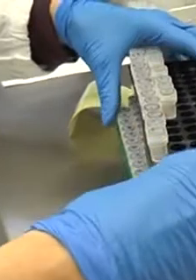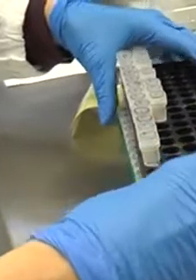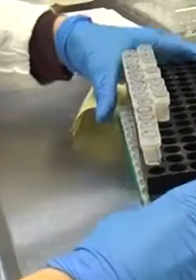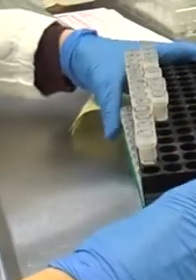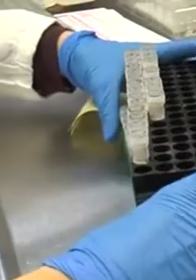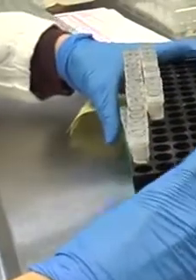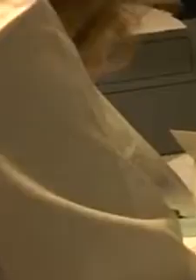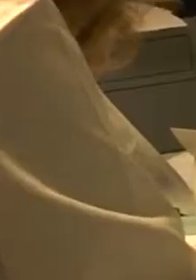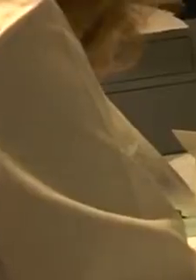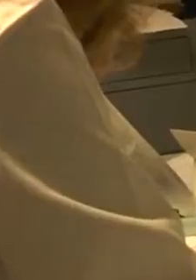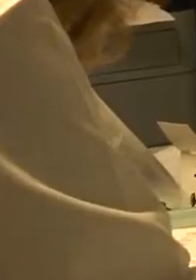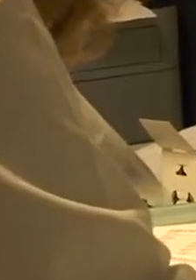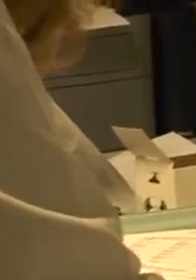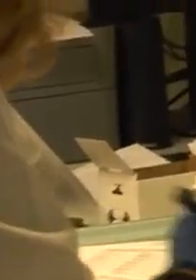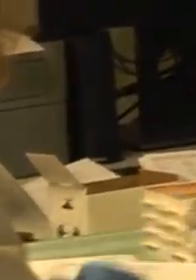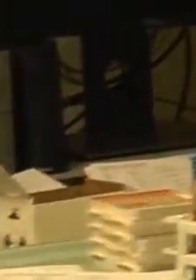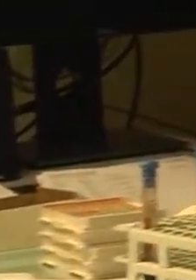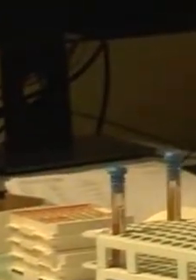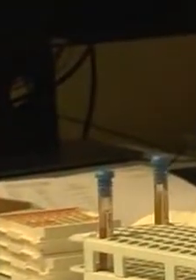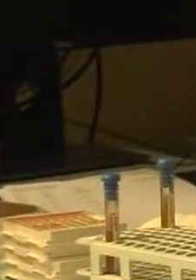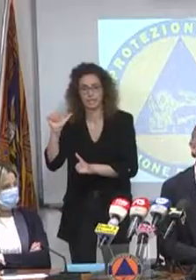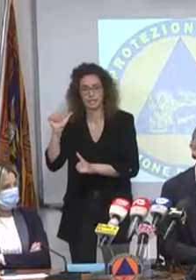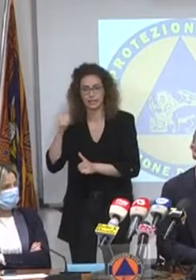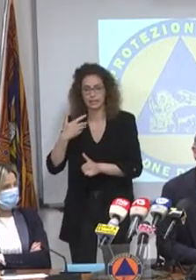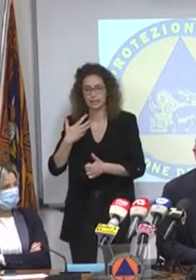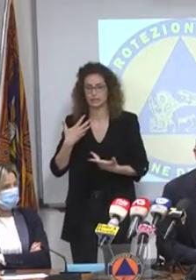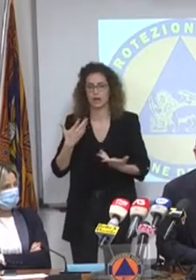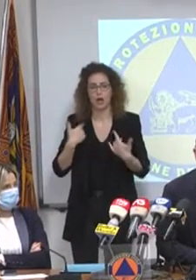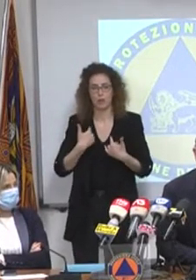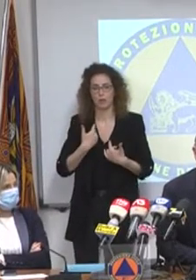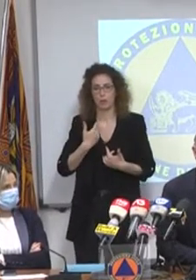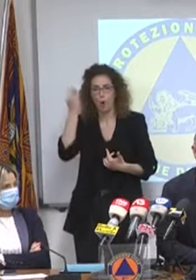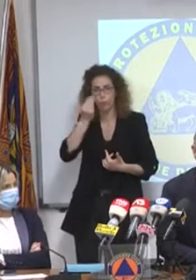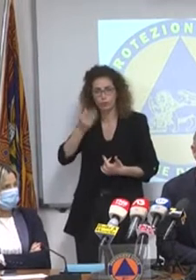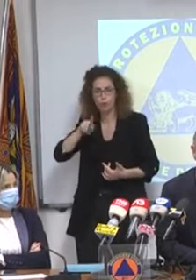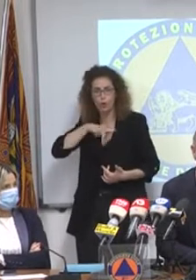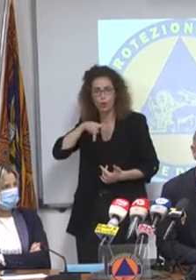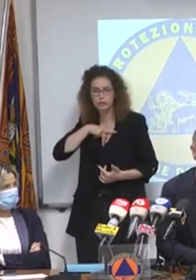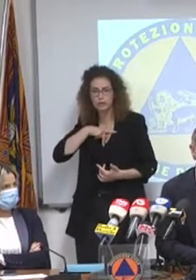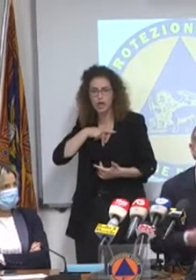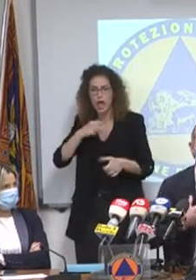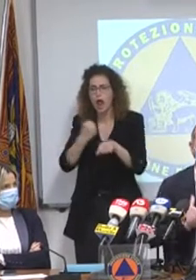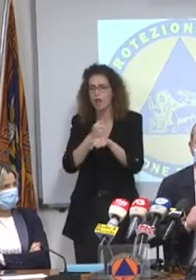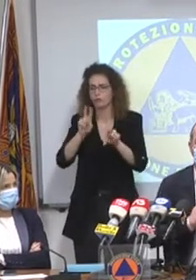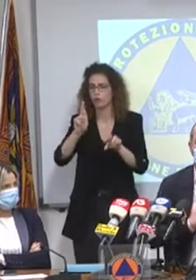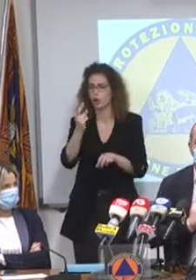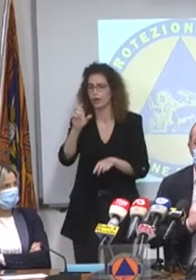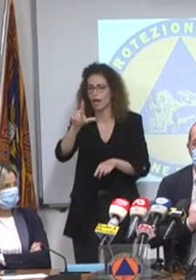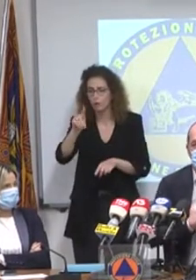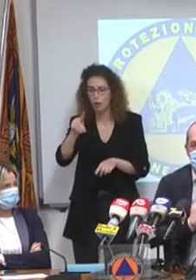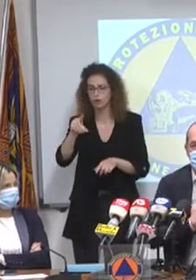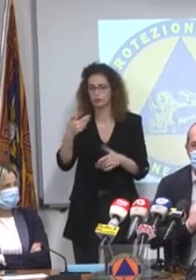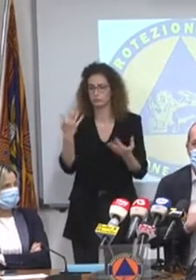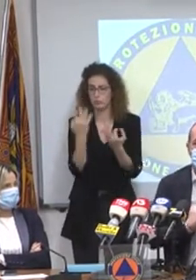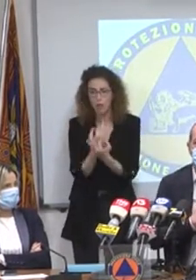nascosto nulla e io non vedo negativamente il lavoro che ha fatto re se volete che vi dica la mia opinione lasciate perdere il trattamento che